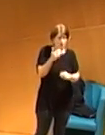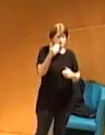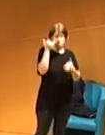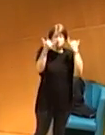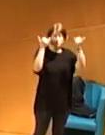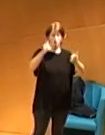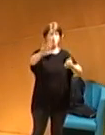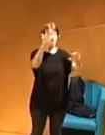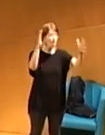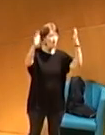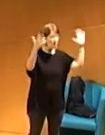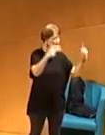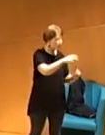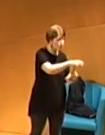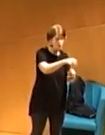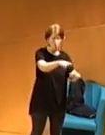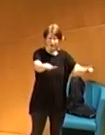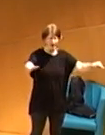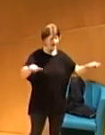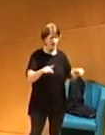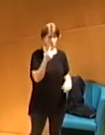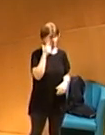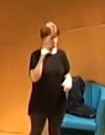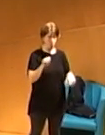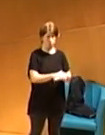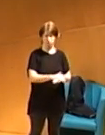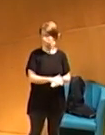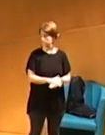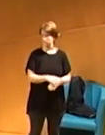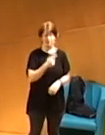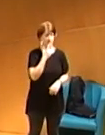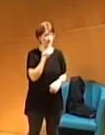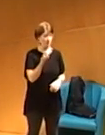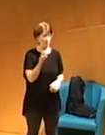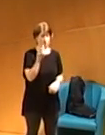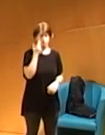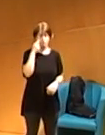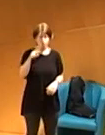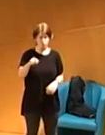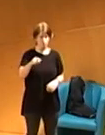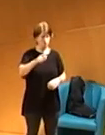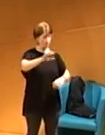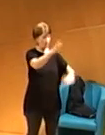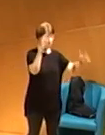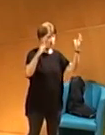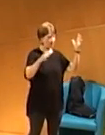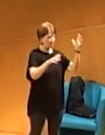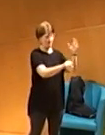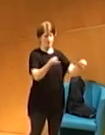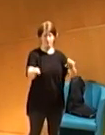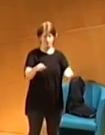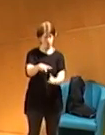il y a plein de champignons, je ne les vois pas. C'est-à-dire que pour voir les champignons dans une forêt, il faut connaître les